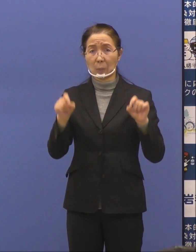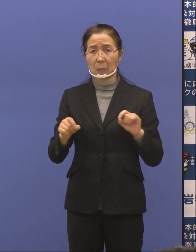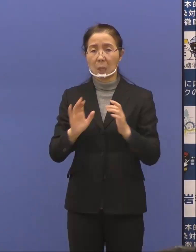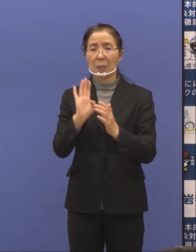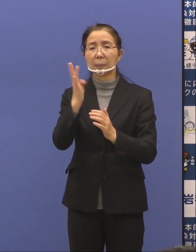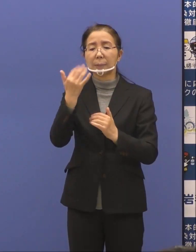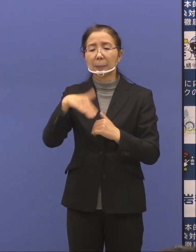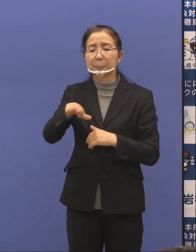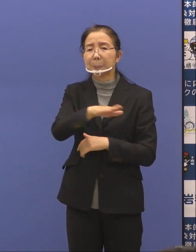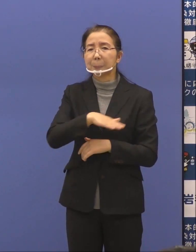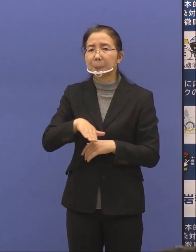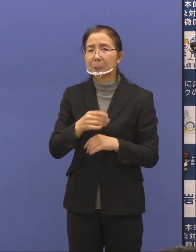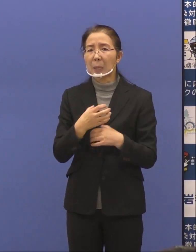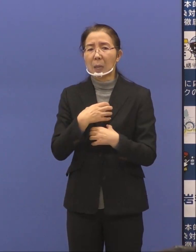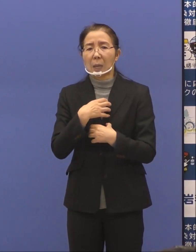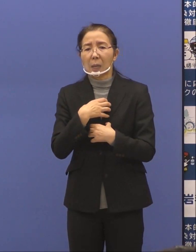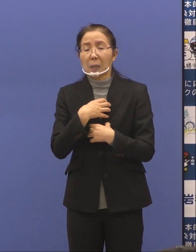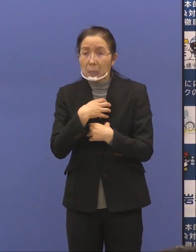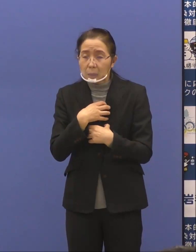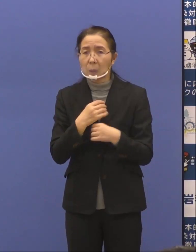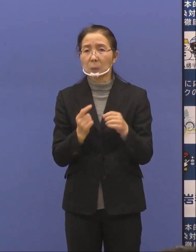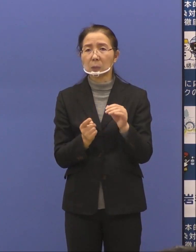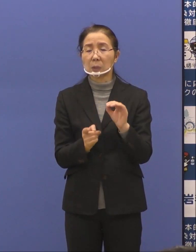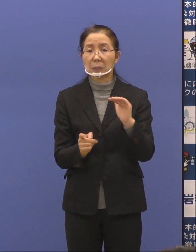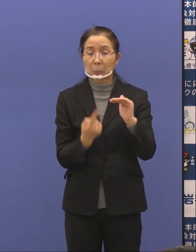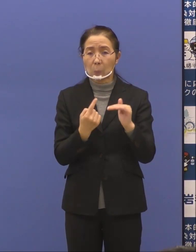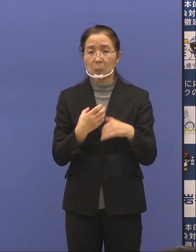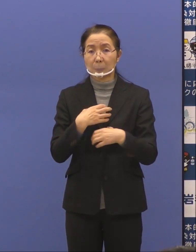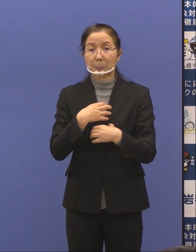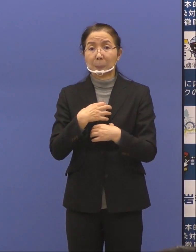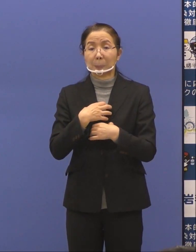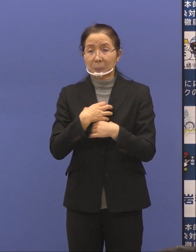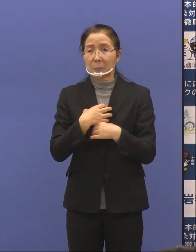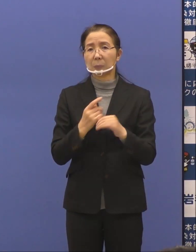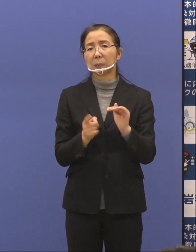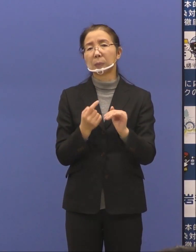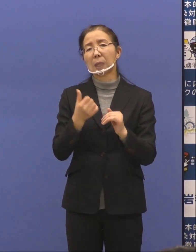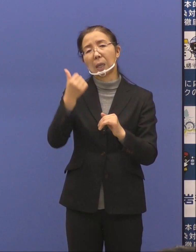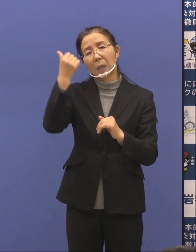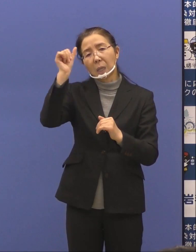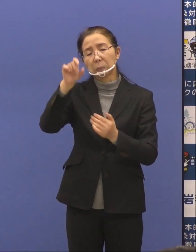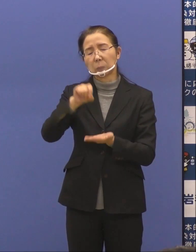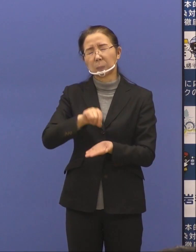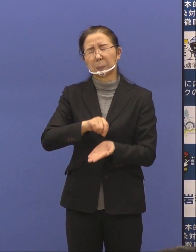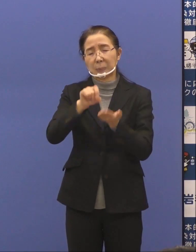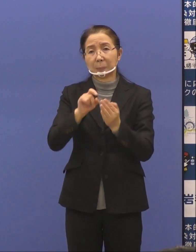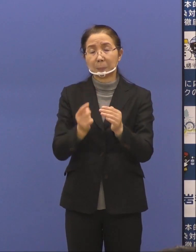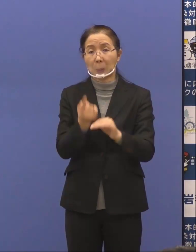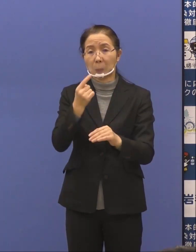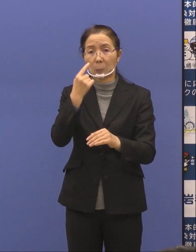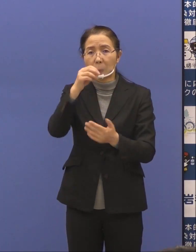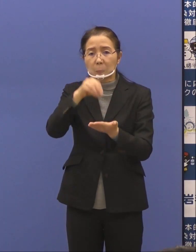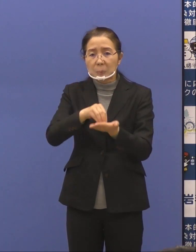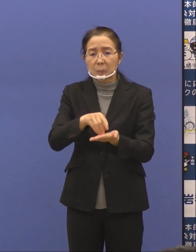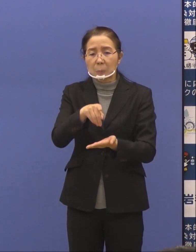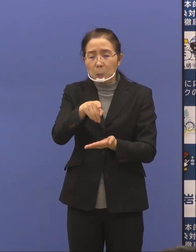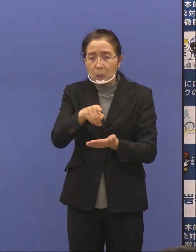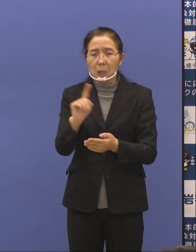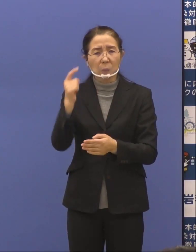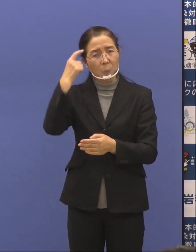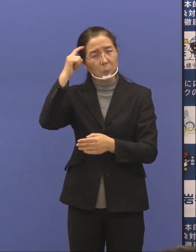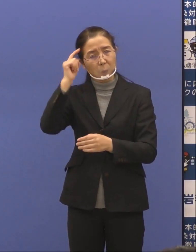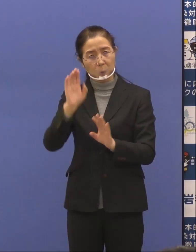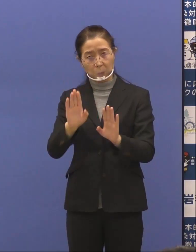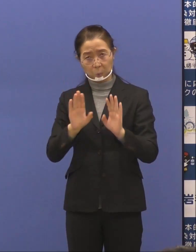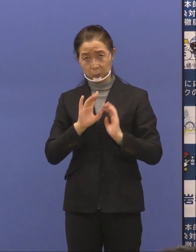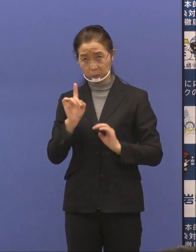ようなあわや、大きな事故につながりかねない事案が発生してしまったということについては、知事はどのようにお受け